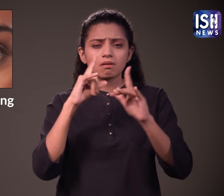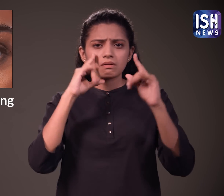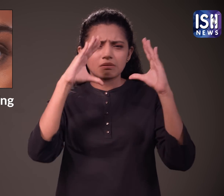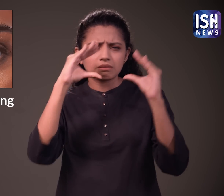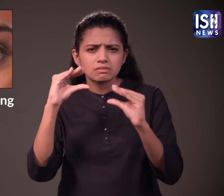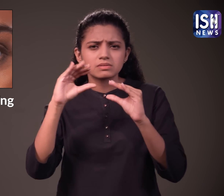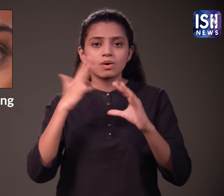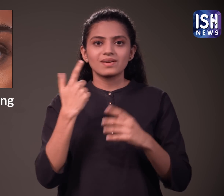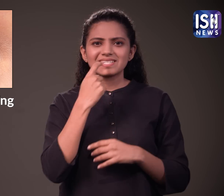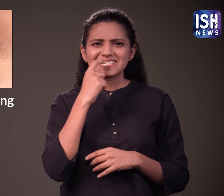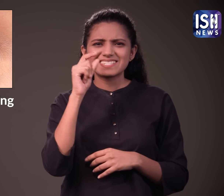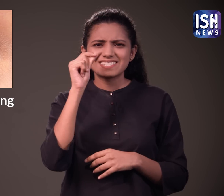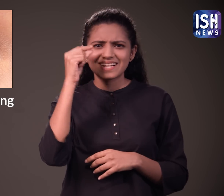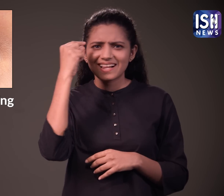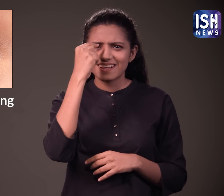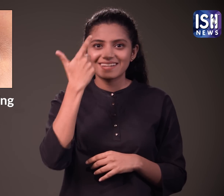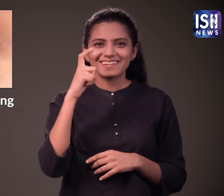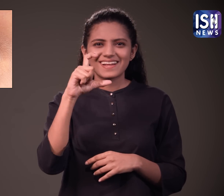आदी को रोकना चाते हैं, है ना?